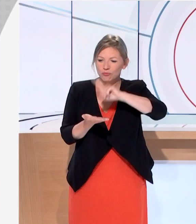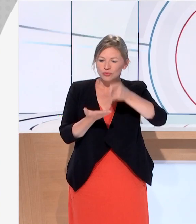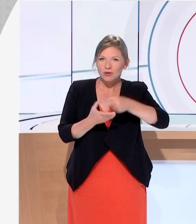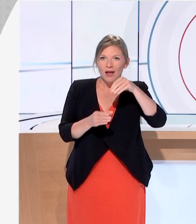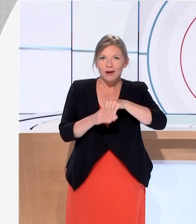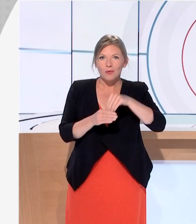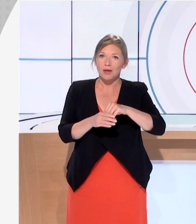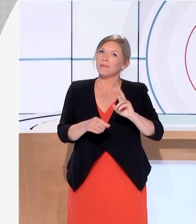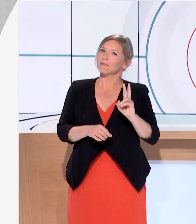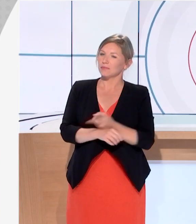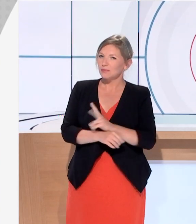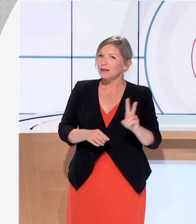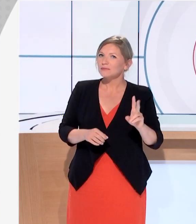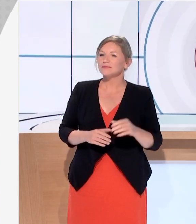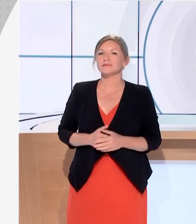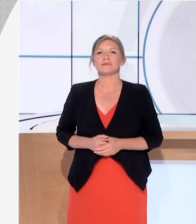tous les mois, c'est pas négligeable.